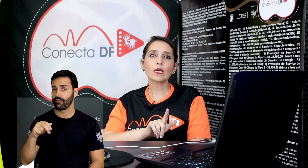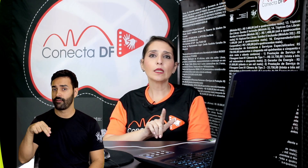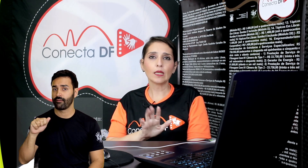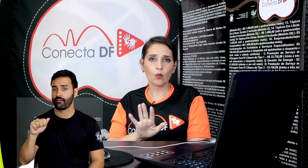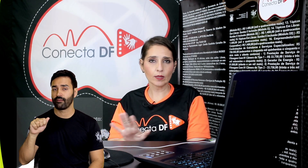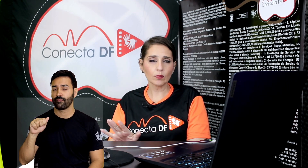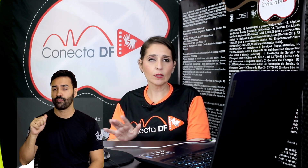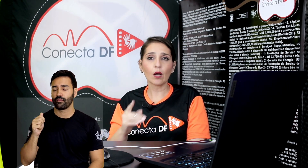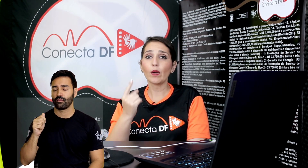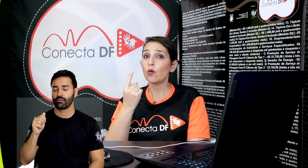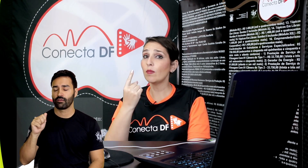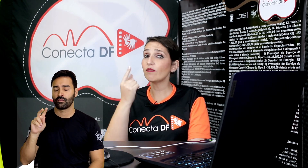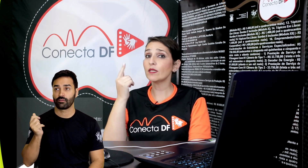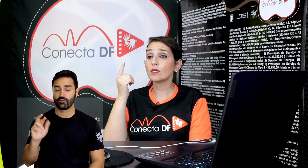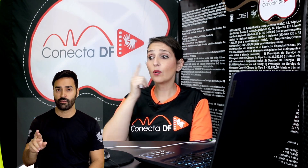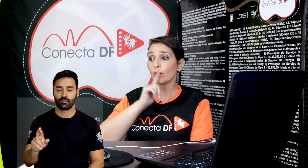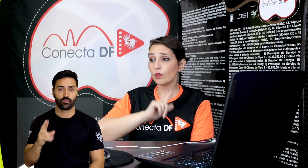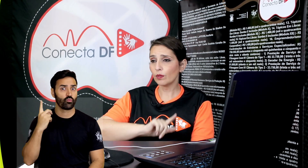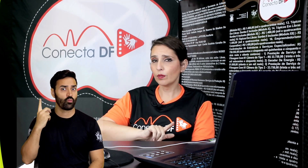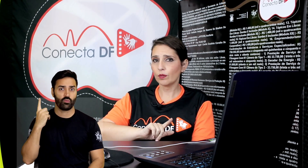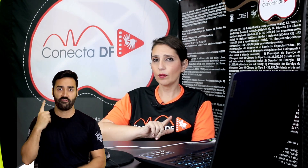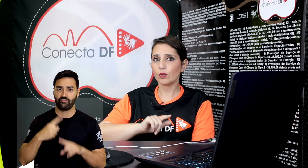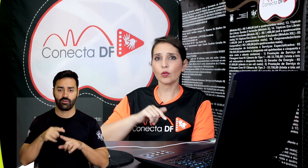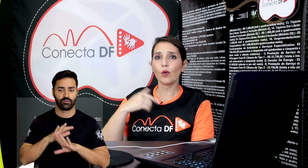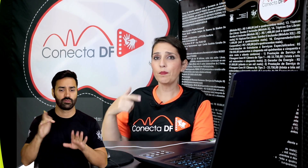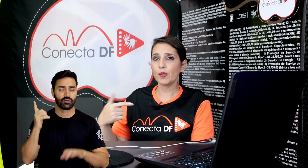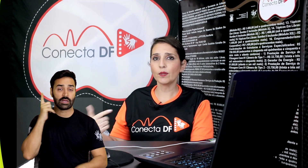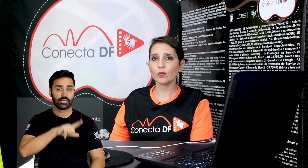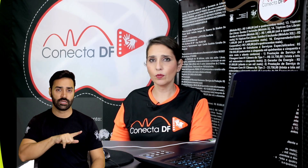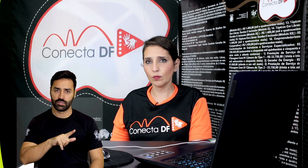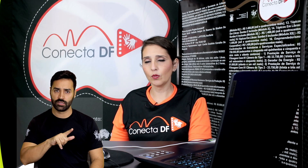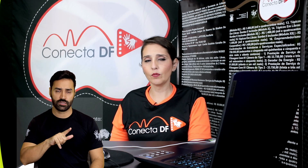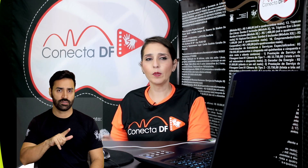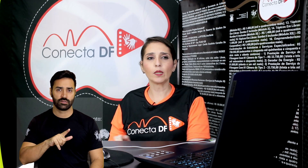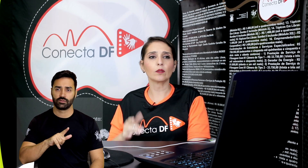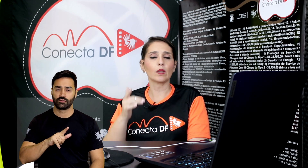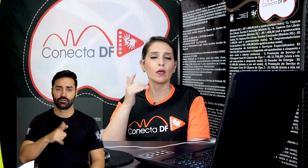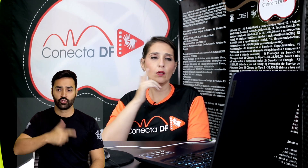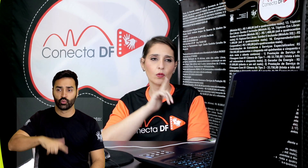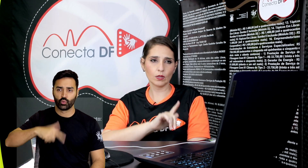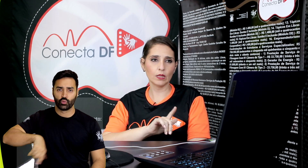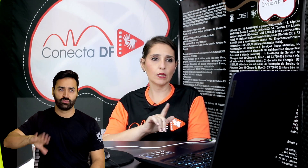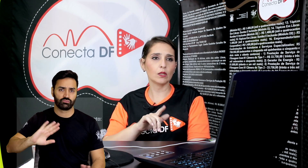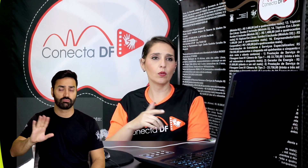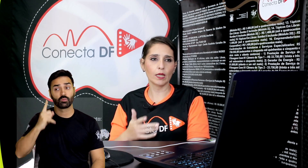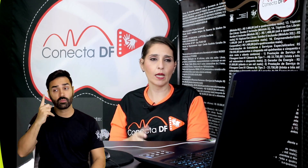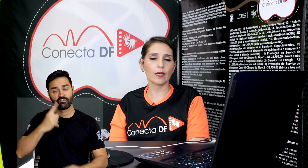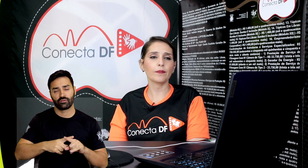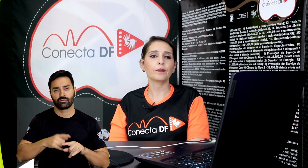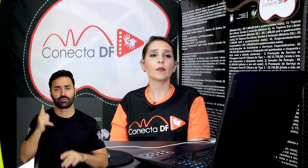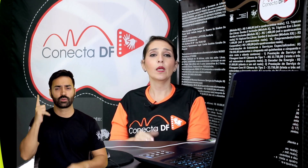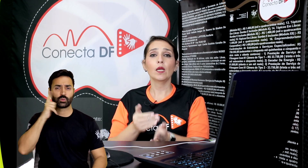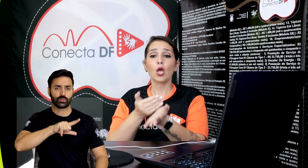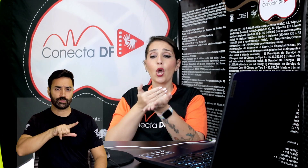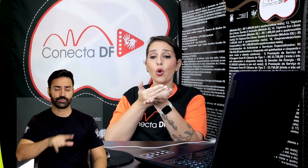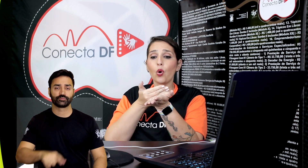e conseguir é o mesmo sinal. É uma vez só. Eu não repito o movimento, tá? Conseguir ou ganhar.